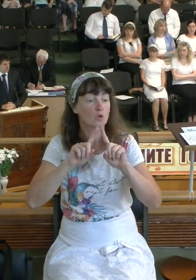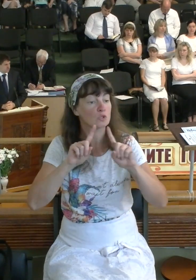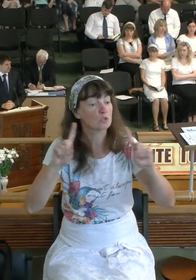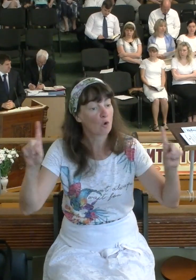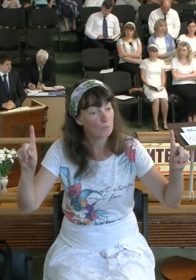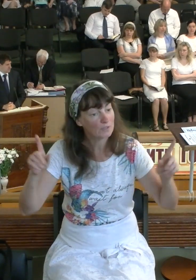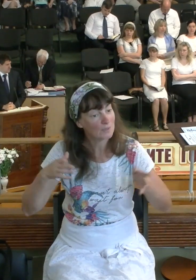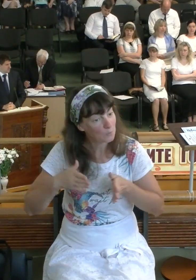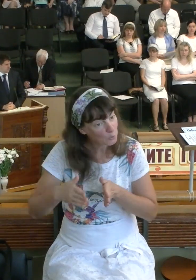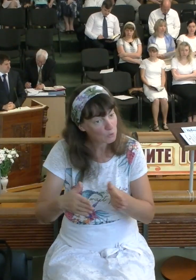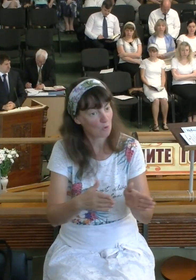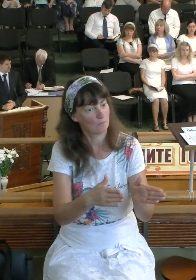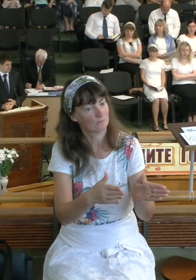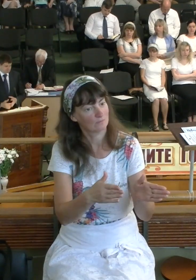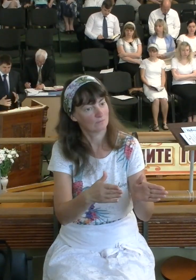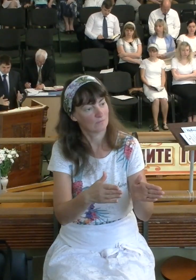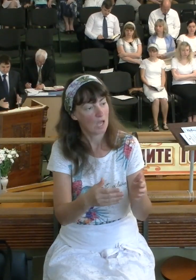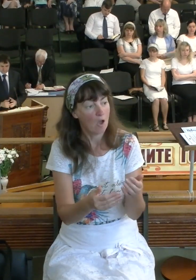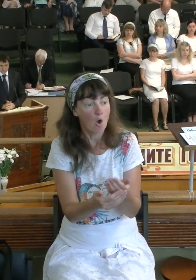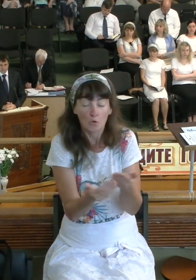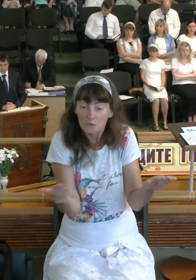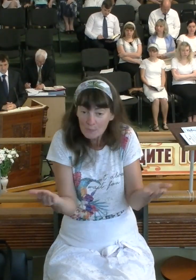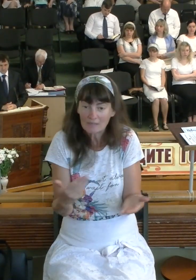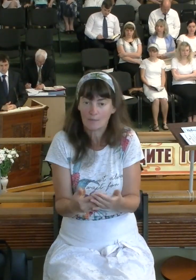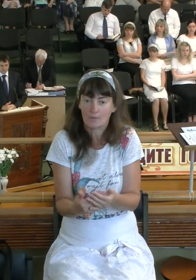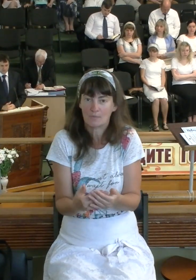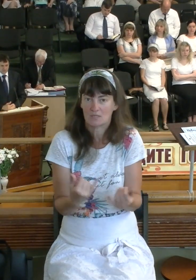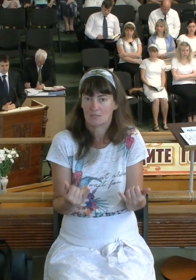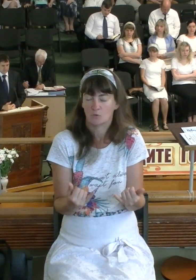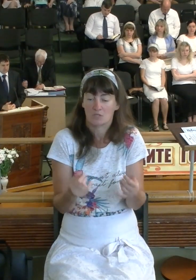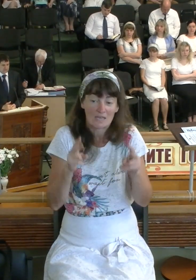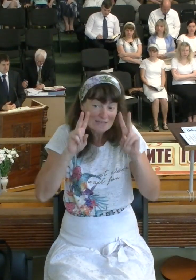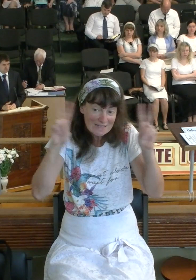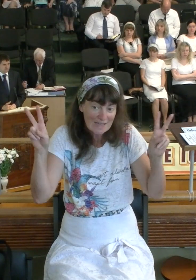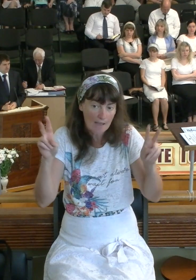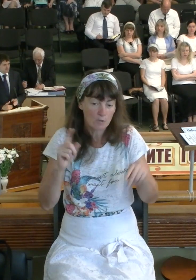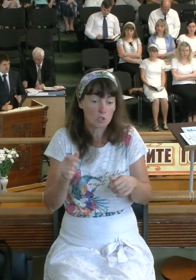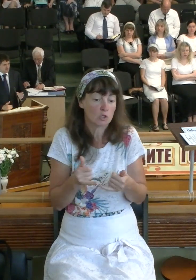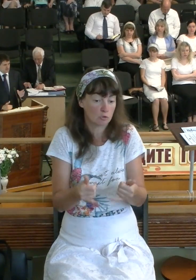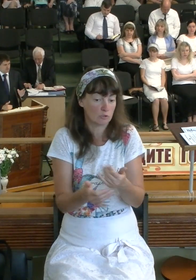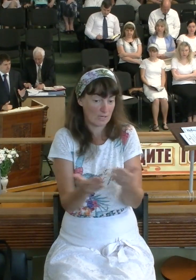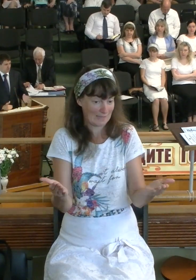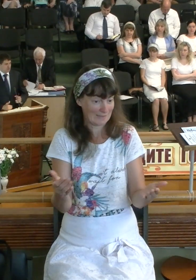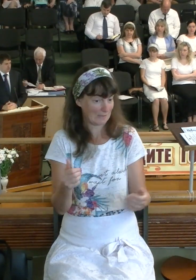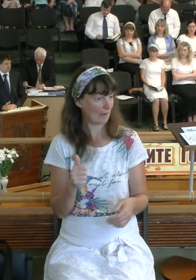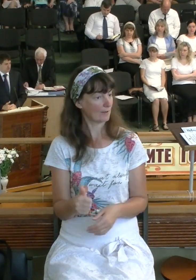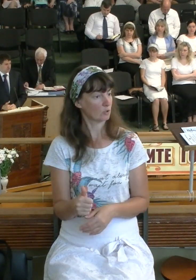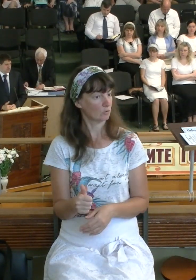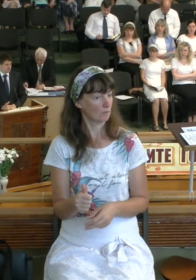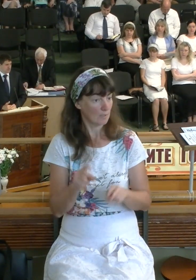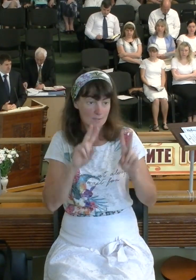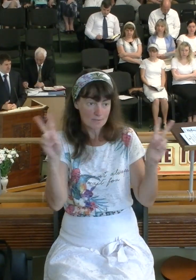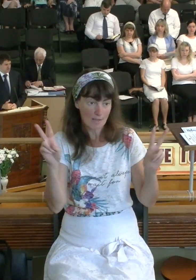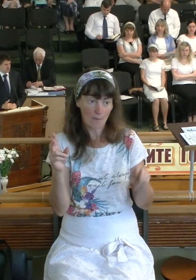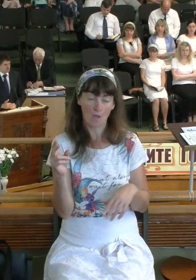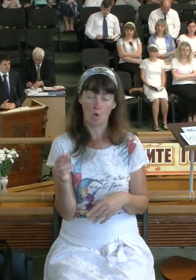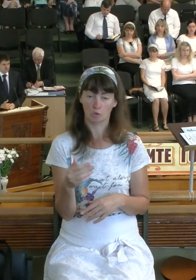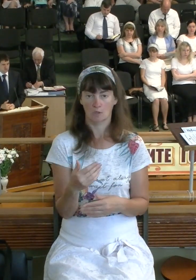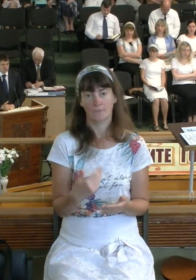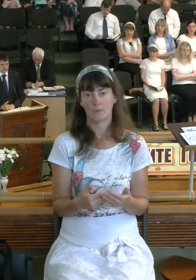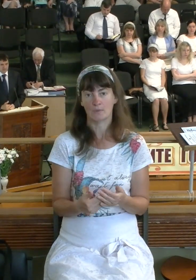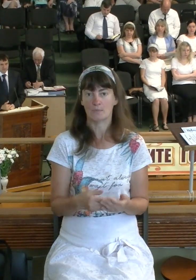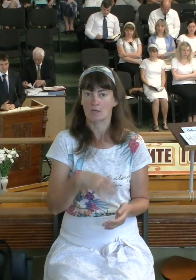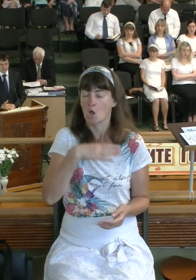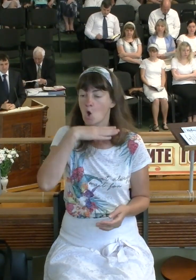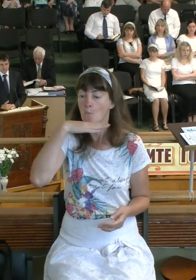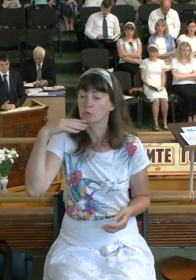не знаем, что такое благословение, мы не знаем, что такое хорошо для нас, мы не знаем, много денег или мало денег – это